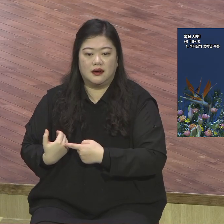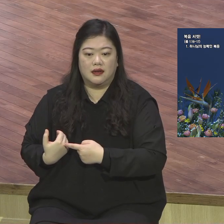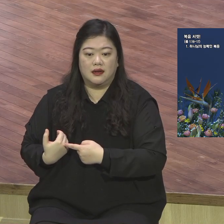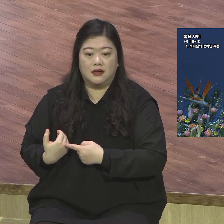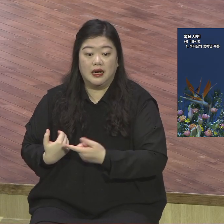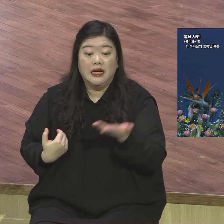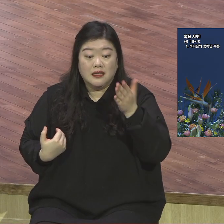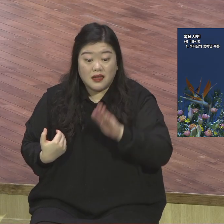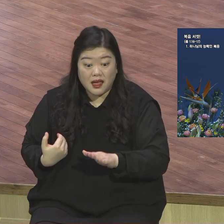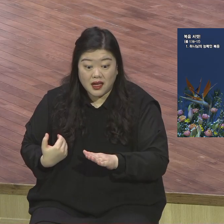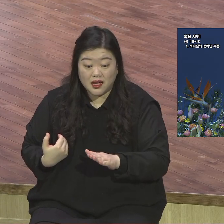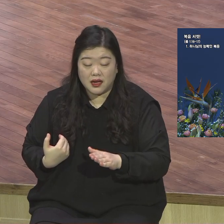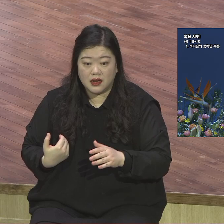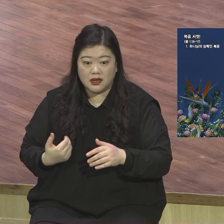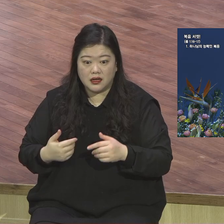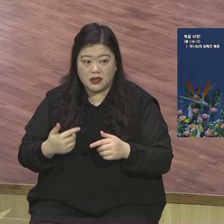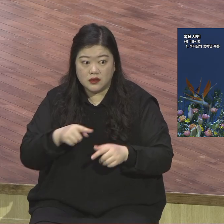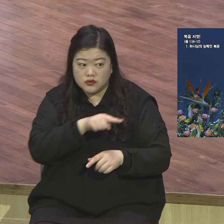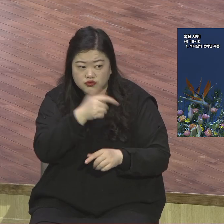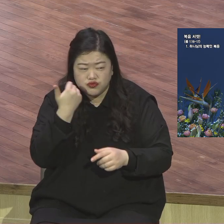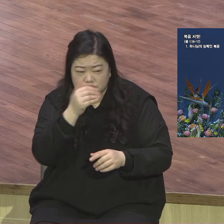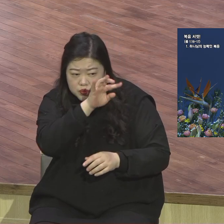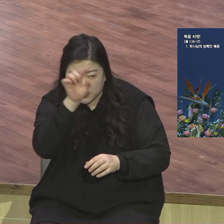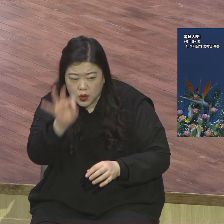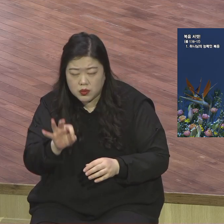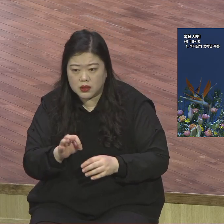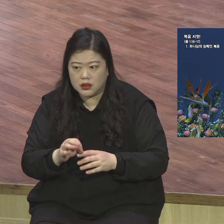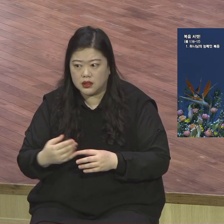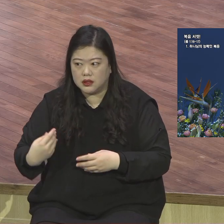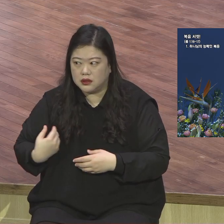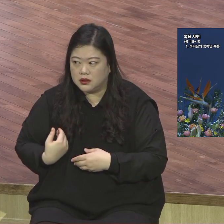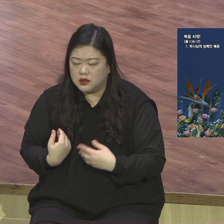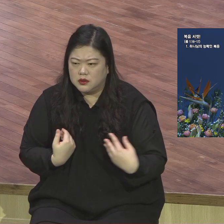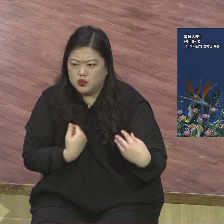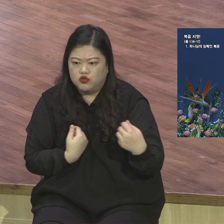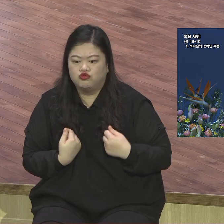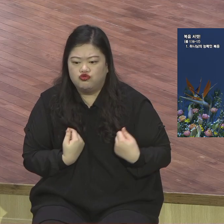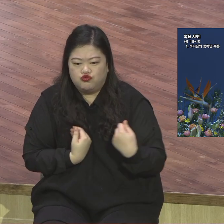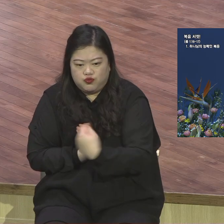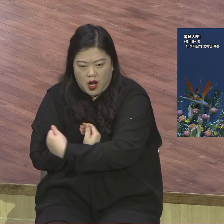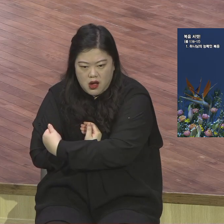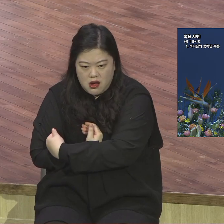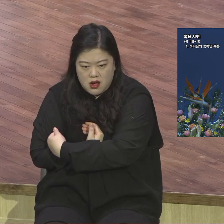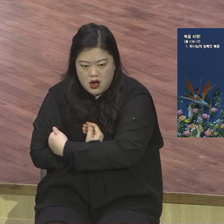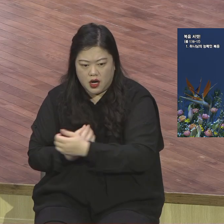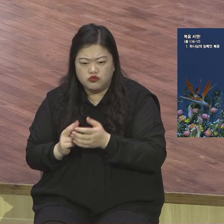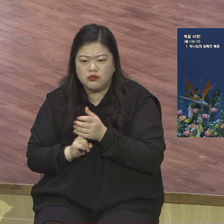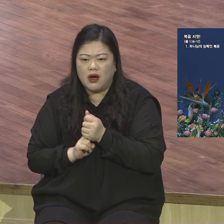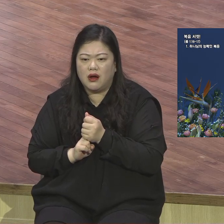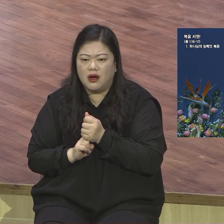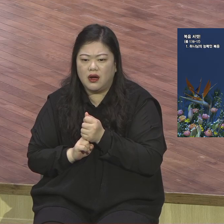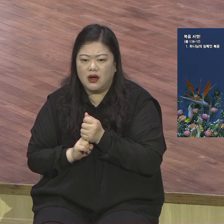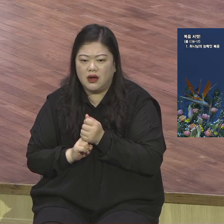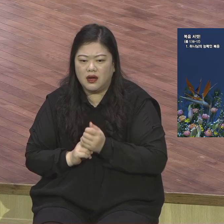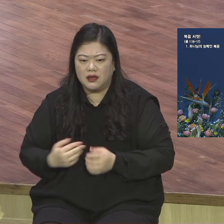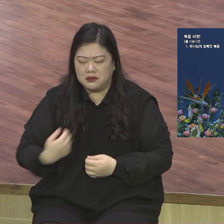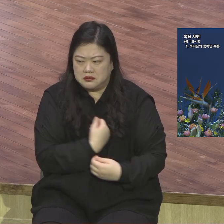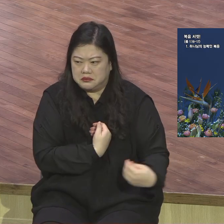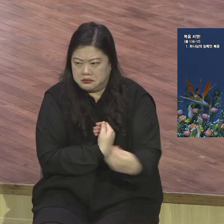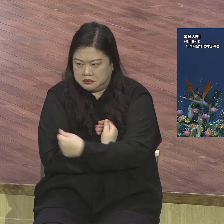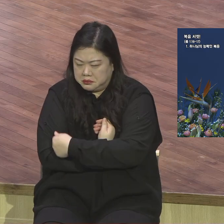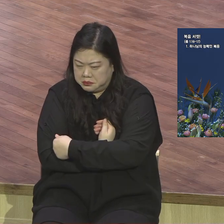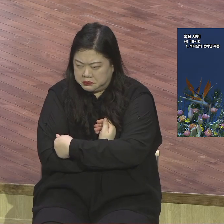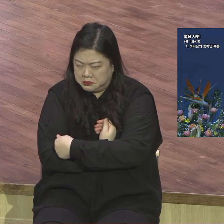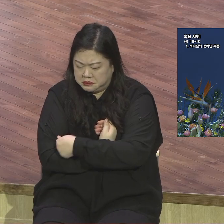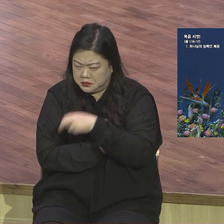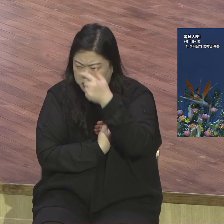많았어요. 부끄러워가지고 교회 다닌다는 그 자체가 부끄러워가지고 그때 로마 이 바울이 말하는 이 복음을 부끄러워하지